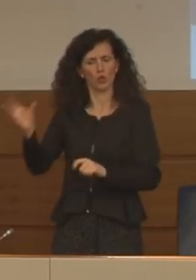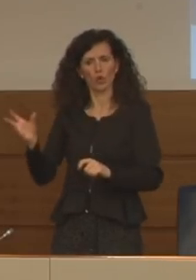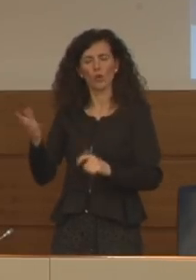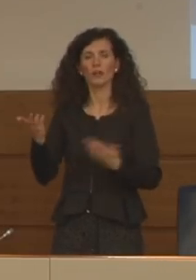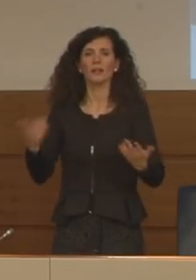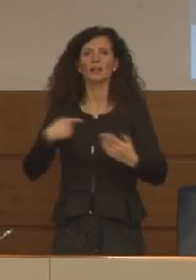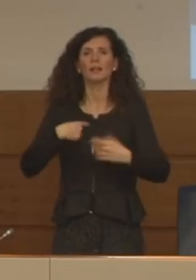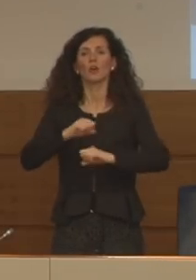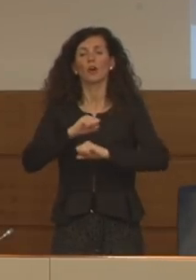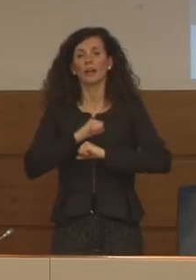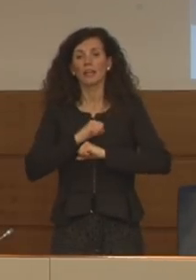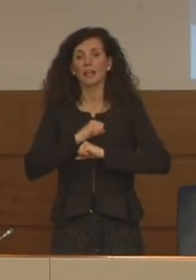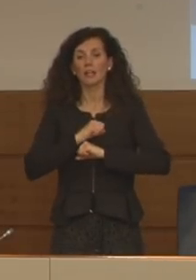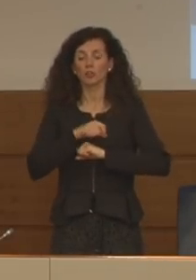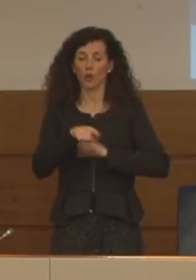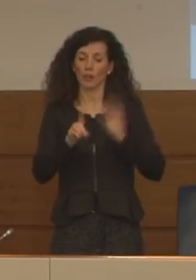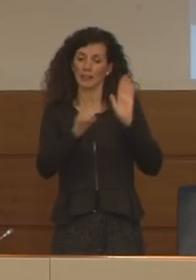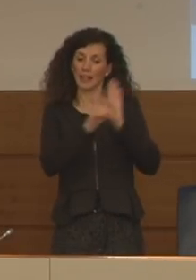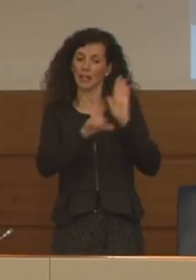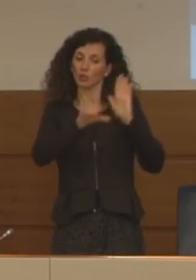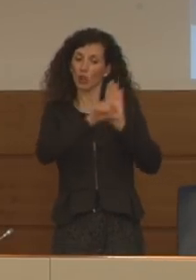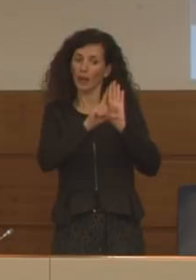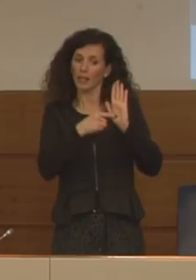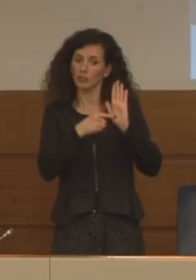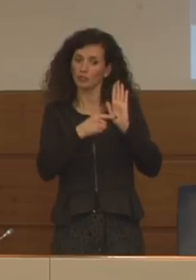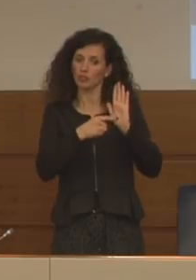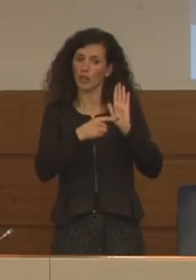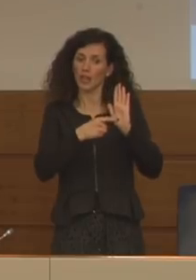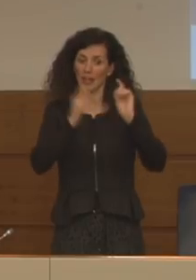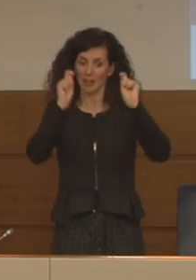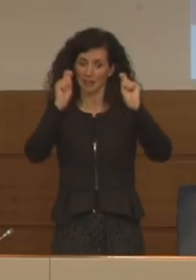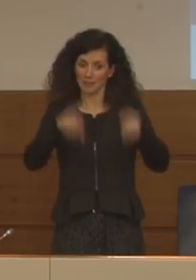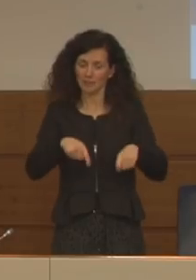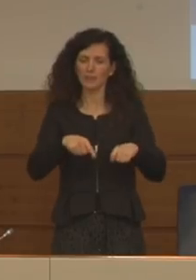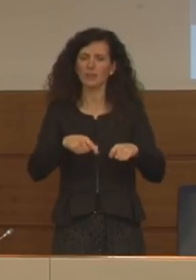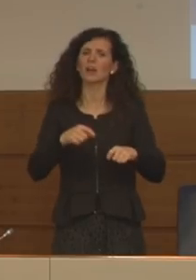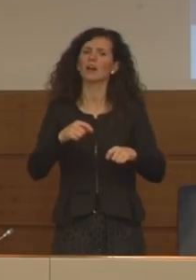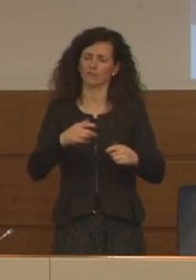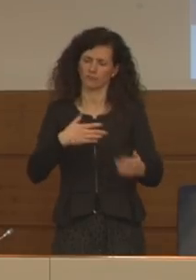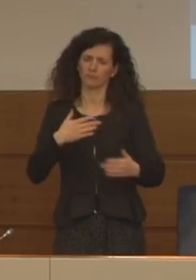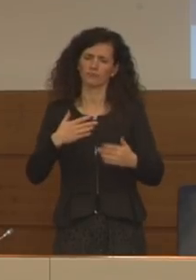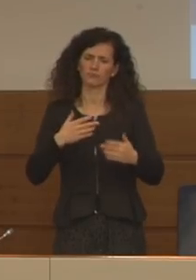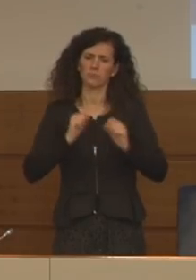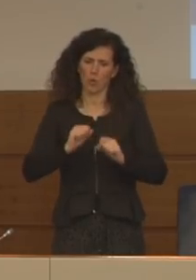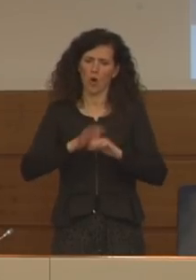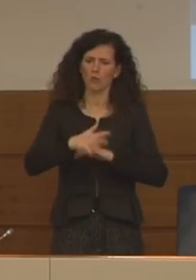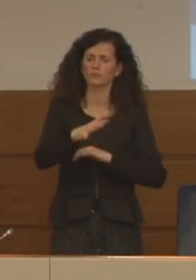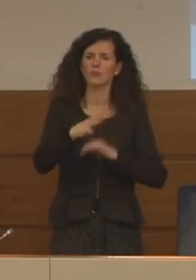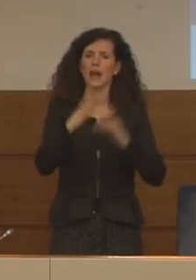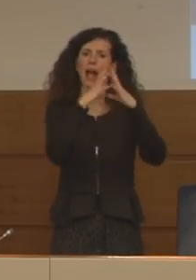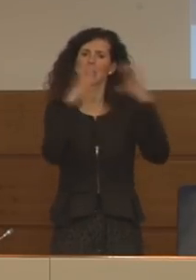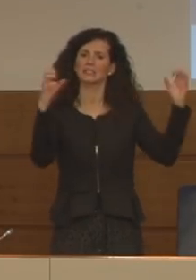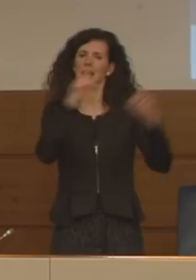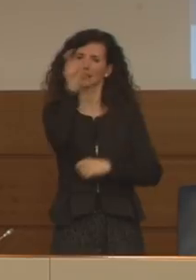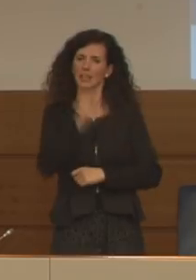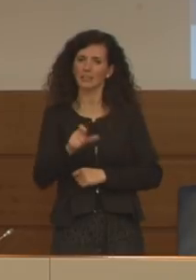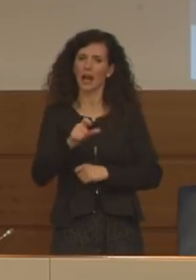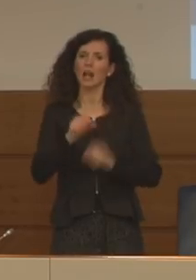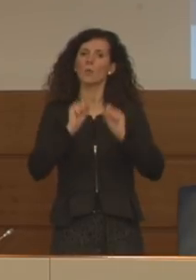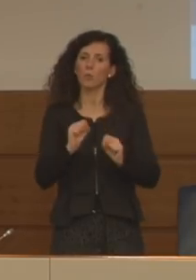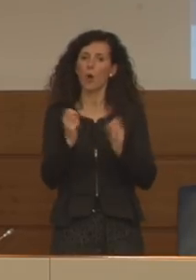con l'entrata in vigore del decreto legge presto avremo aziende in grado di produrre e commercializzare